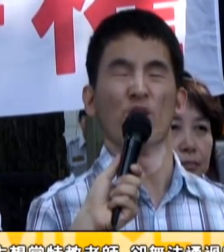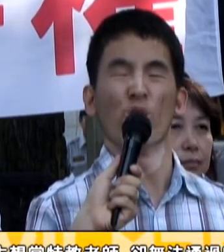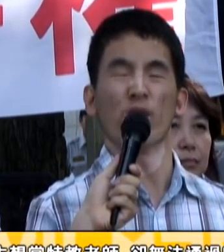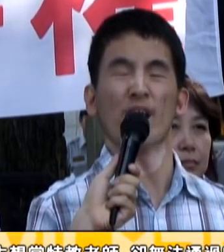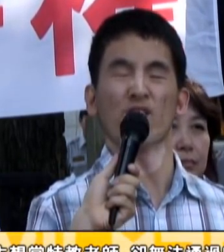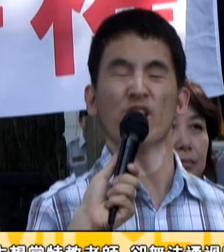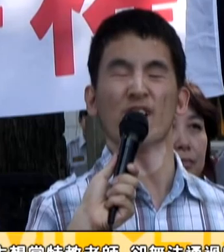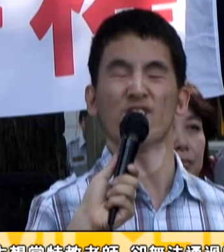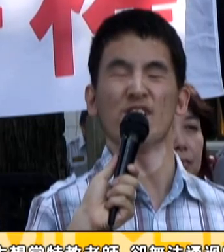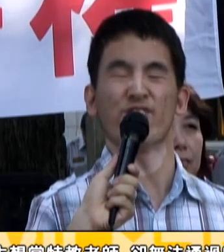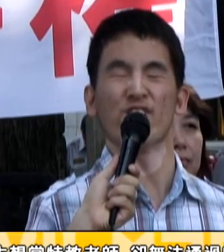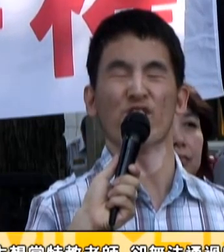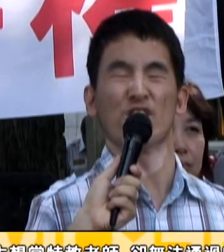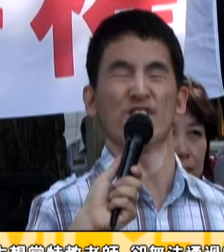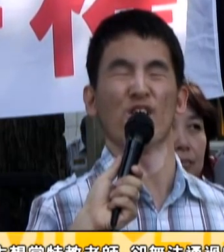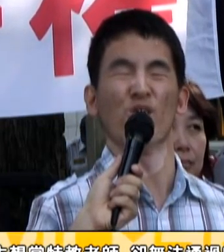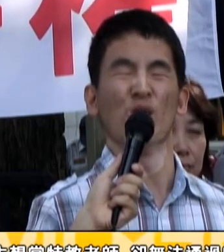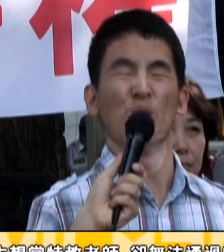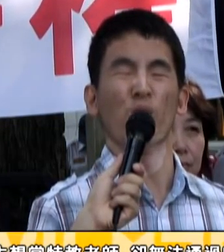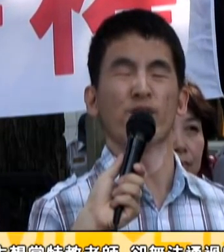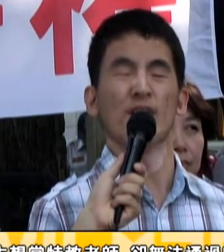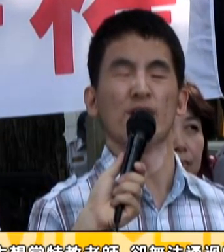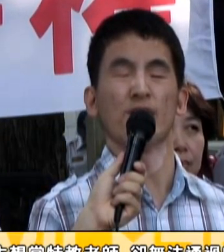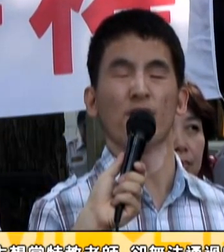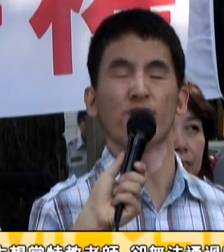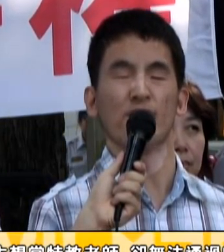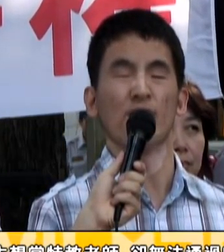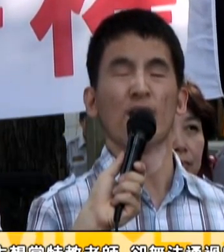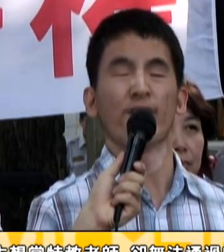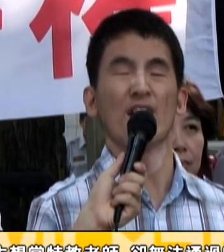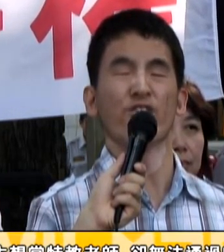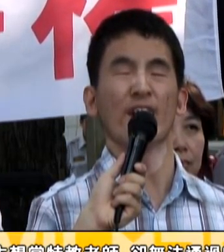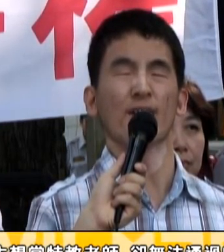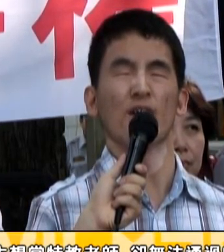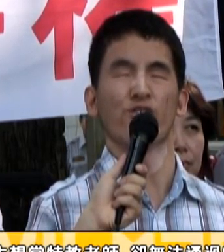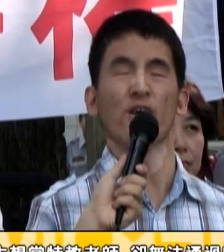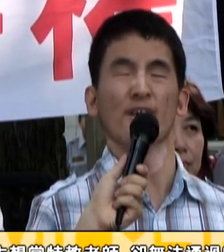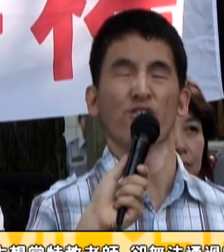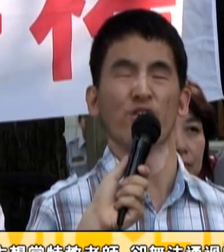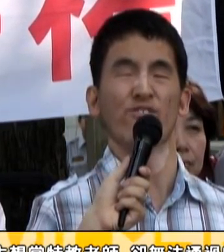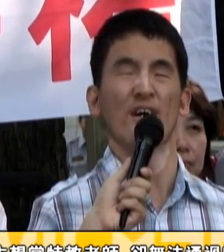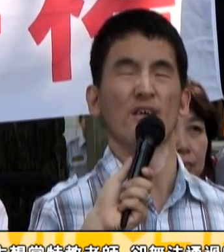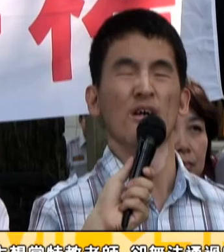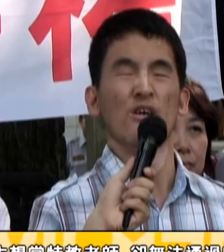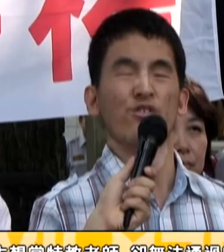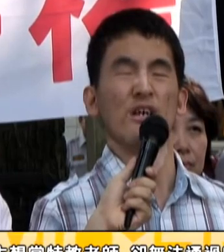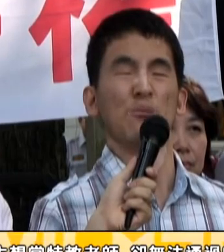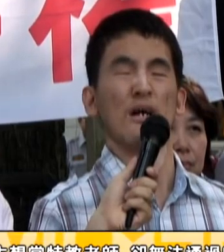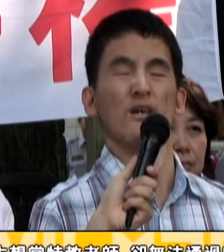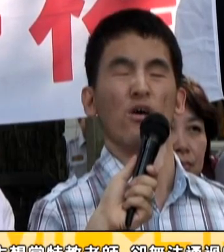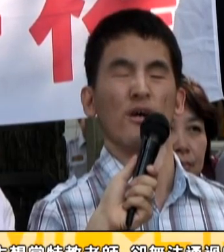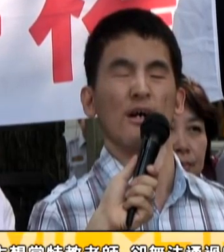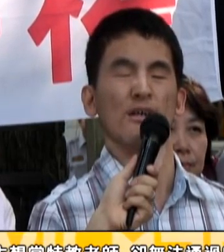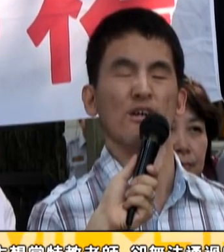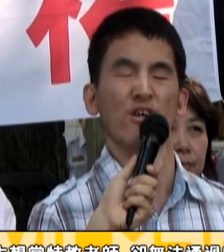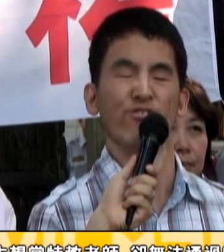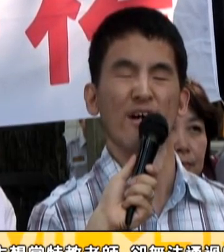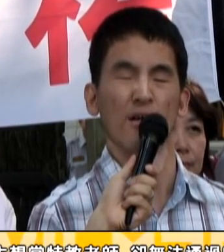我到特教系自由选修，目前已经修习33个特教学分，却因没有合理的身份，